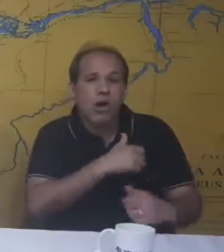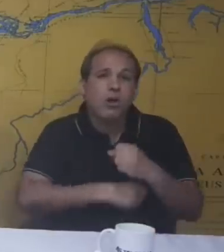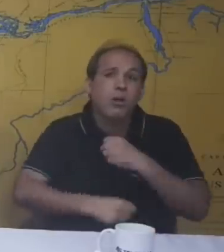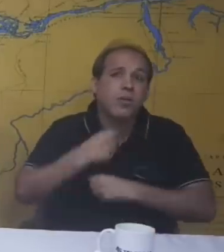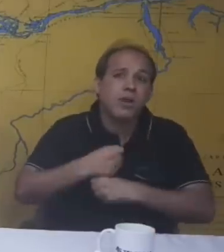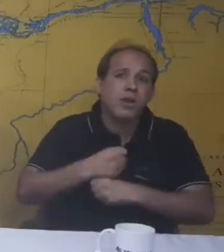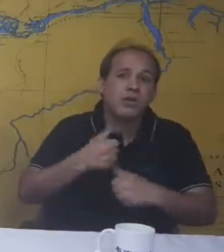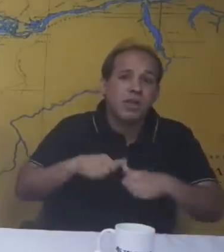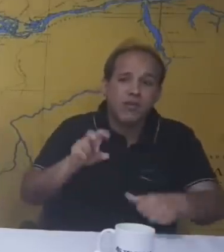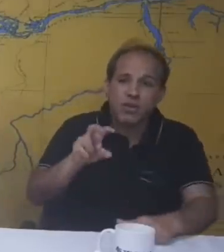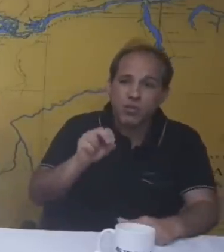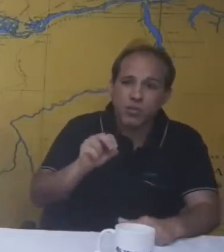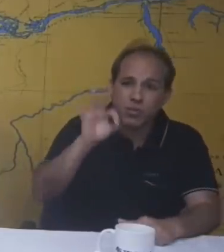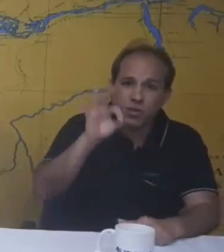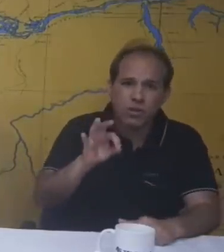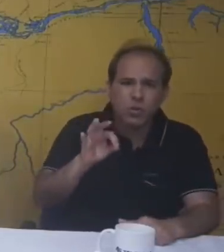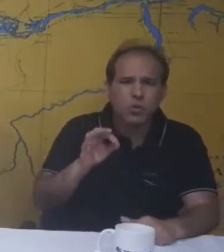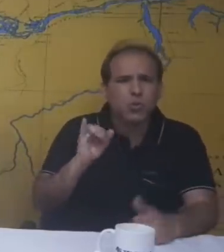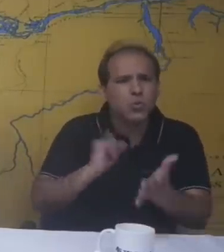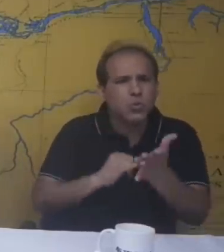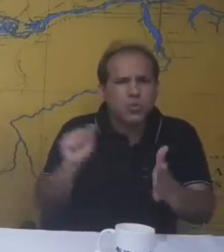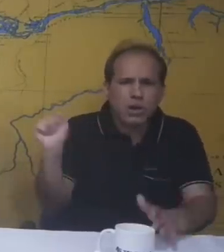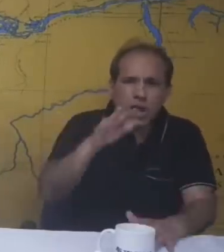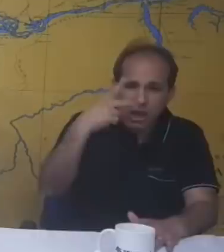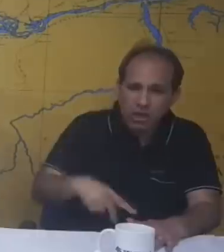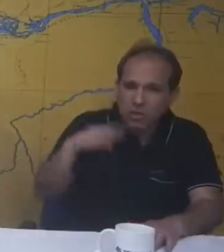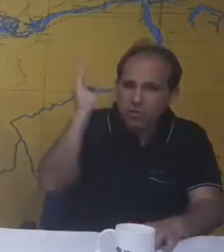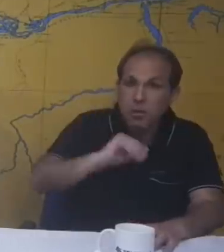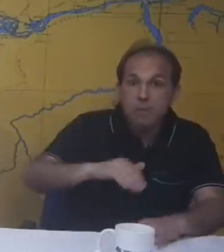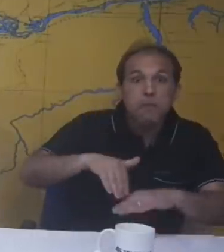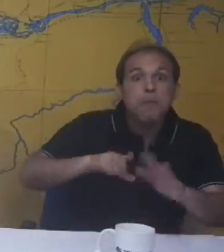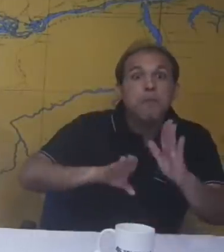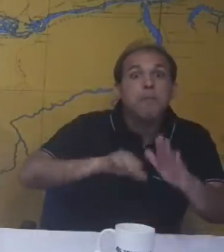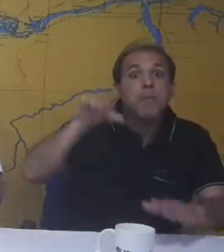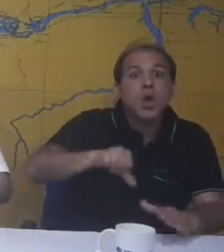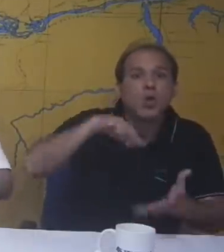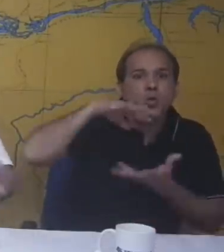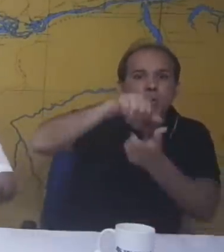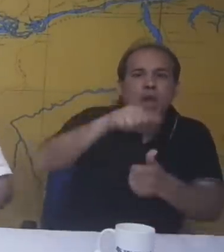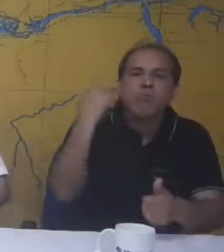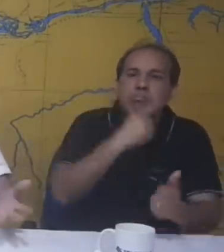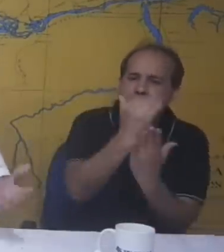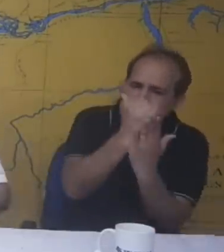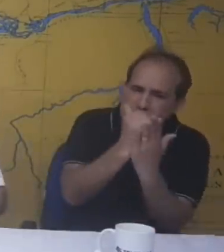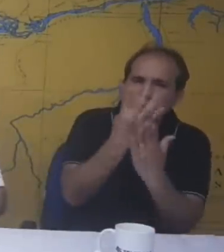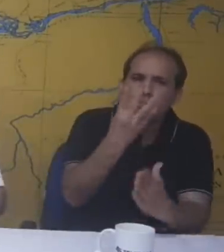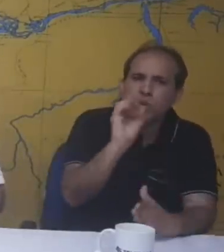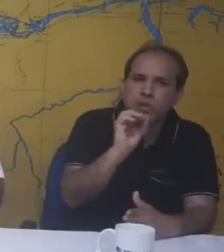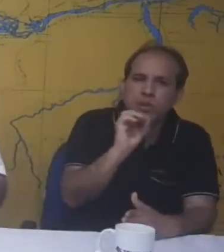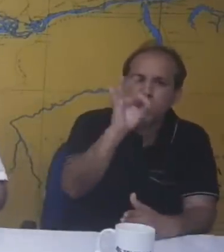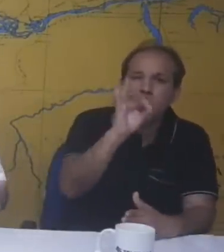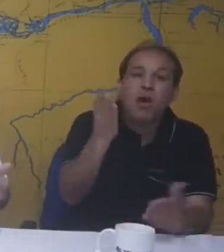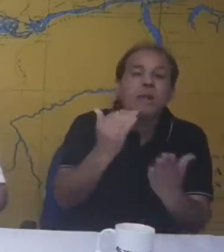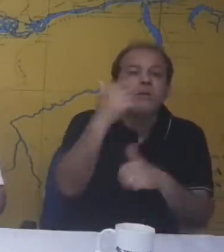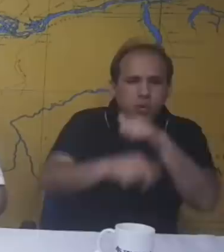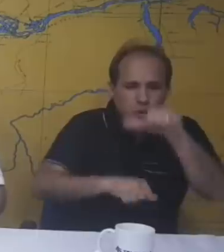50% para 40%, o maior imposto de jogos eletrônicos. E agora vai passar de 40% também para 30%. Você pode estar reclamando. É muito aí, não sei que é muito, mas vai com calma, pô. Não